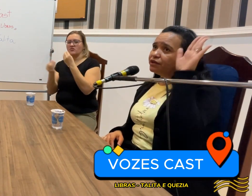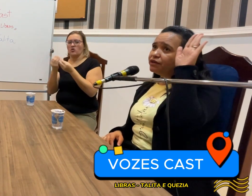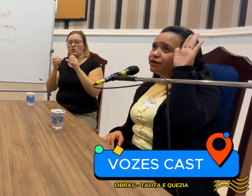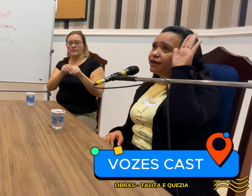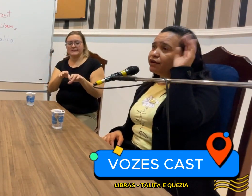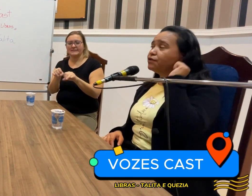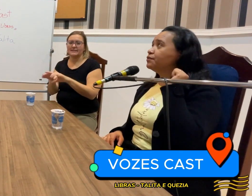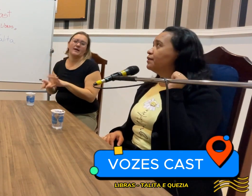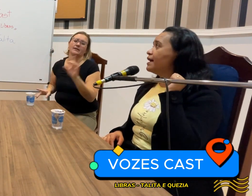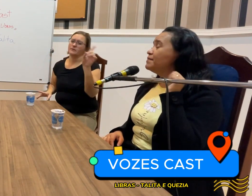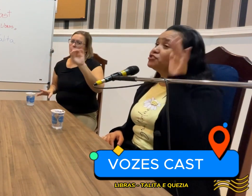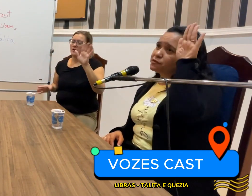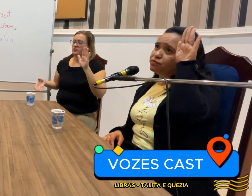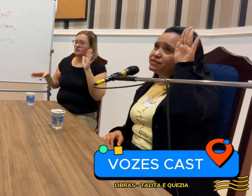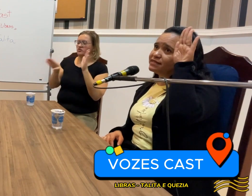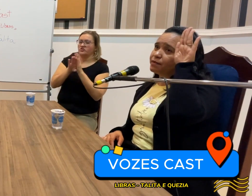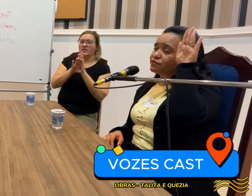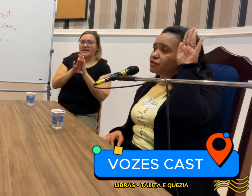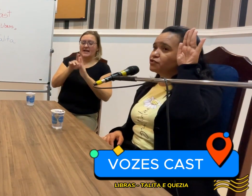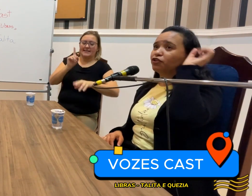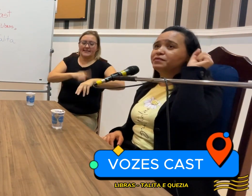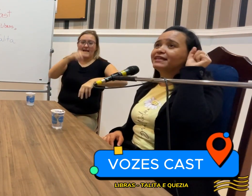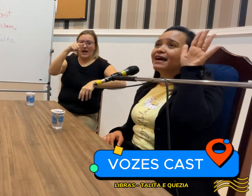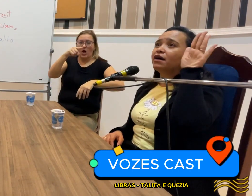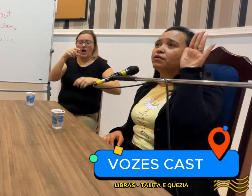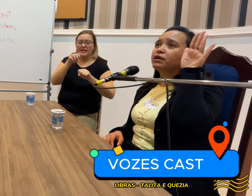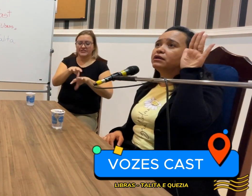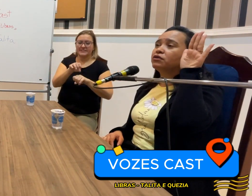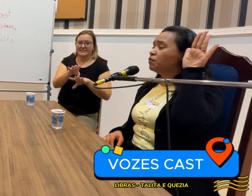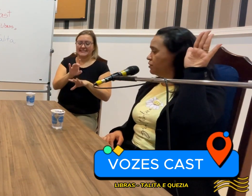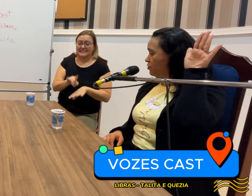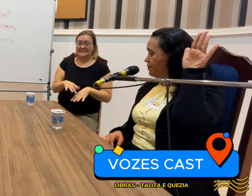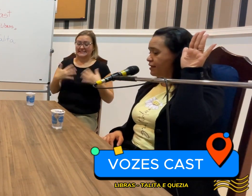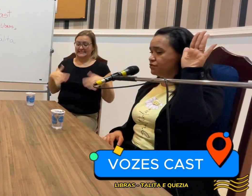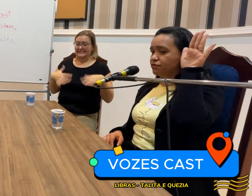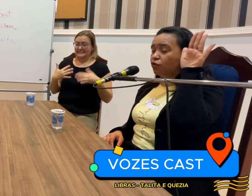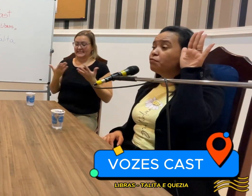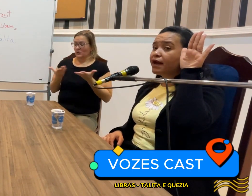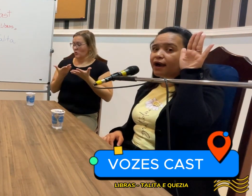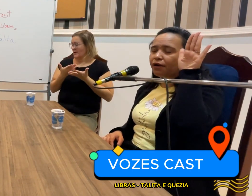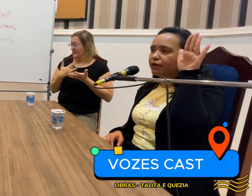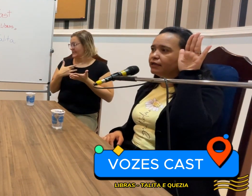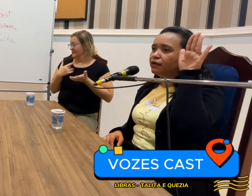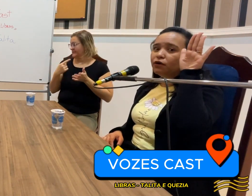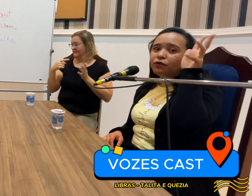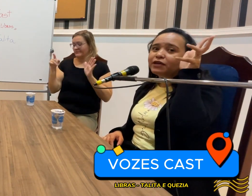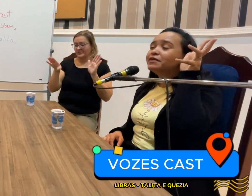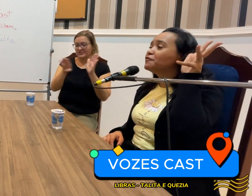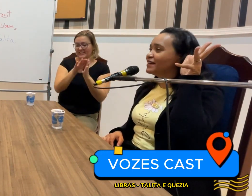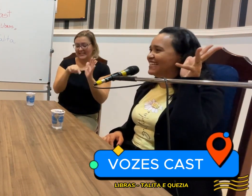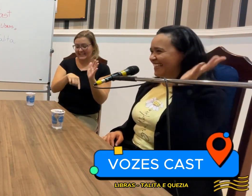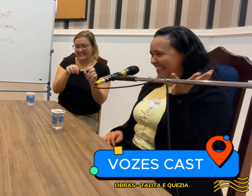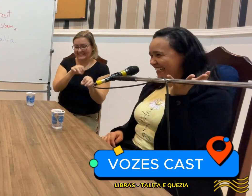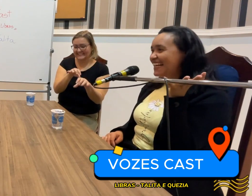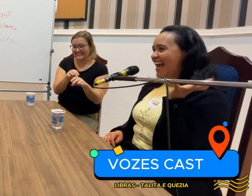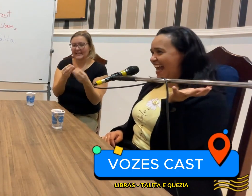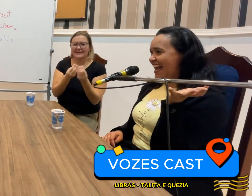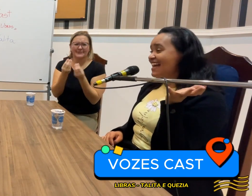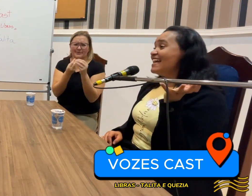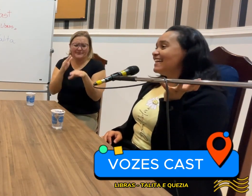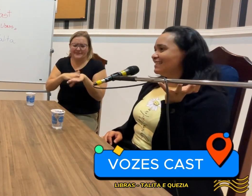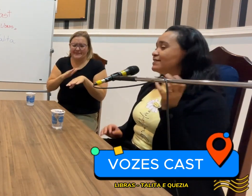eu me dispus a ser professor da escola dominical, e como que eu começo? Como é a aula? Tem que ter um